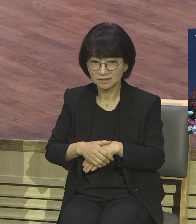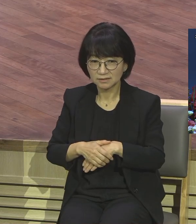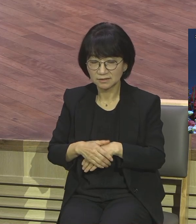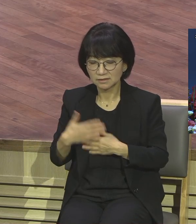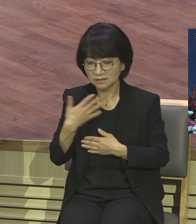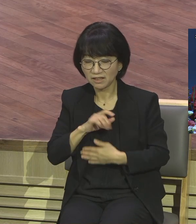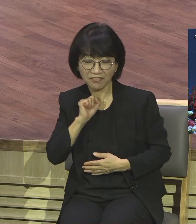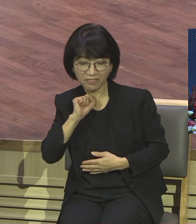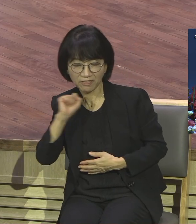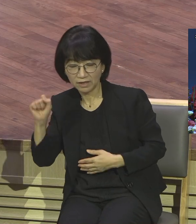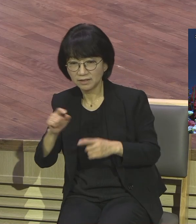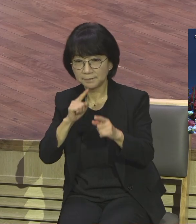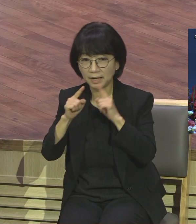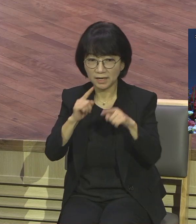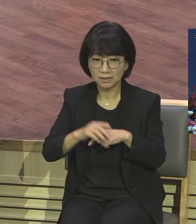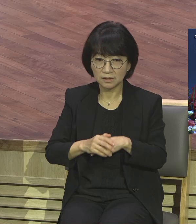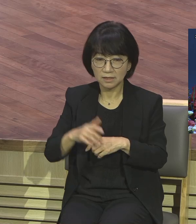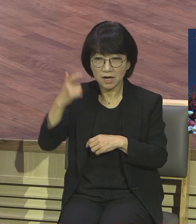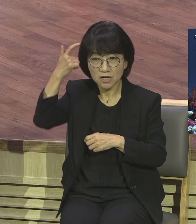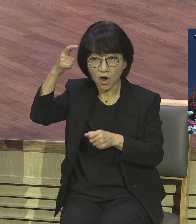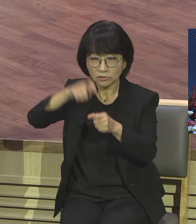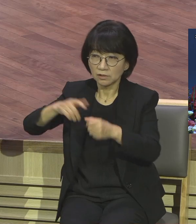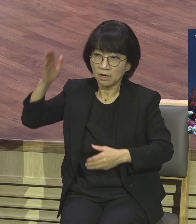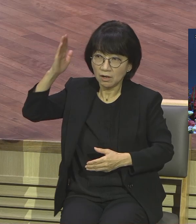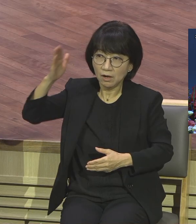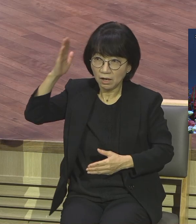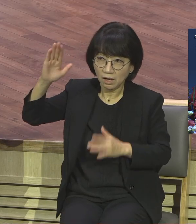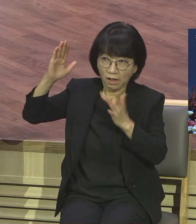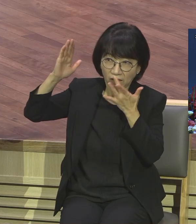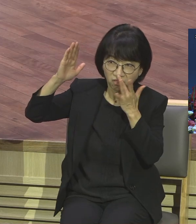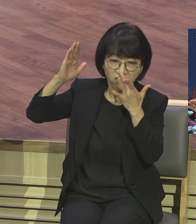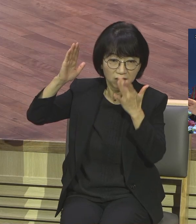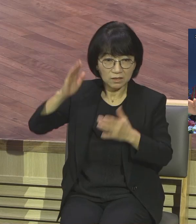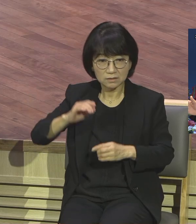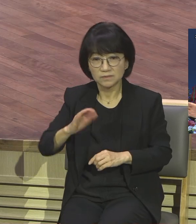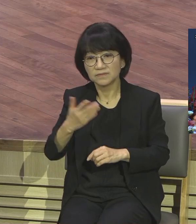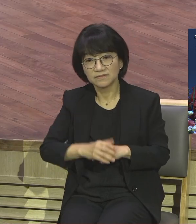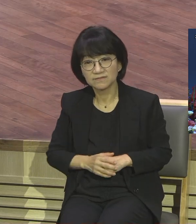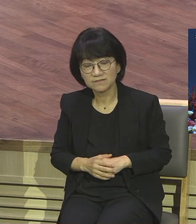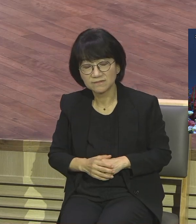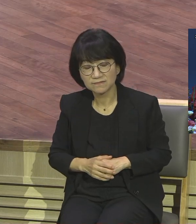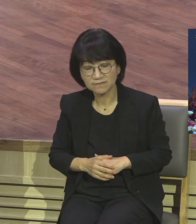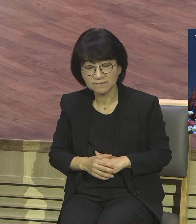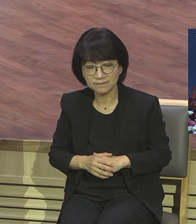합니다. 영적인 말하면 안 듣습니다. 사람이 완전히